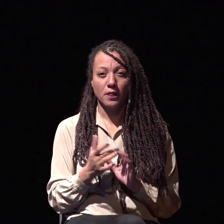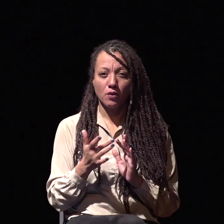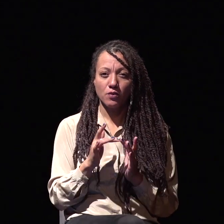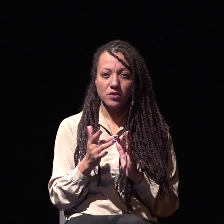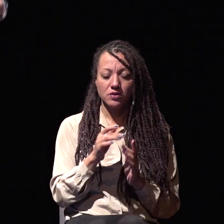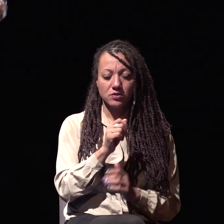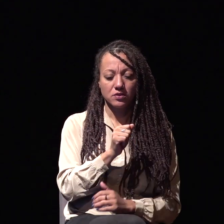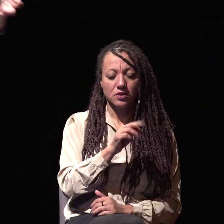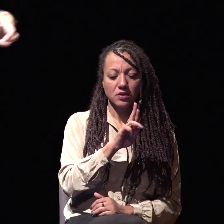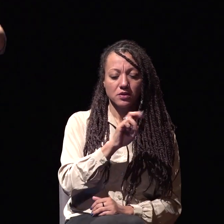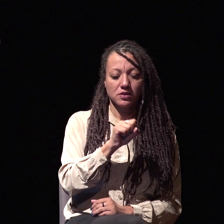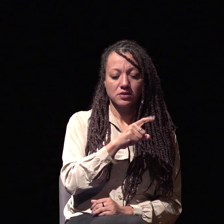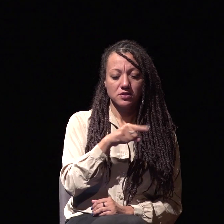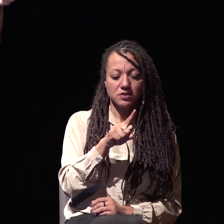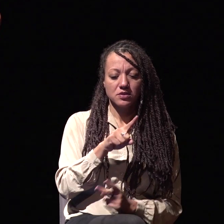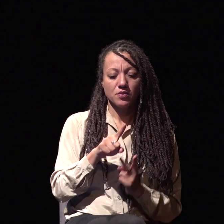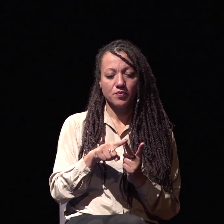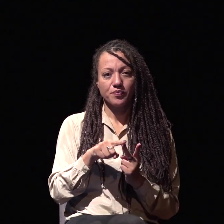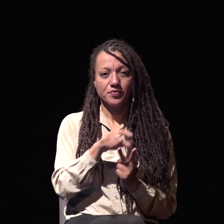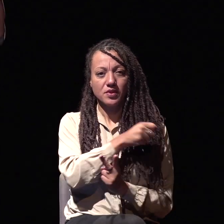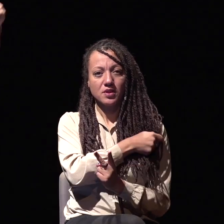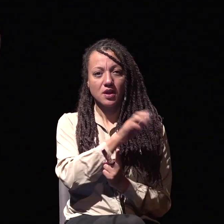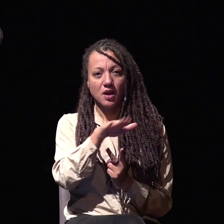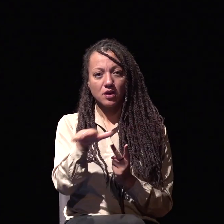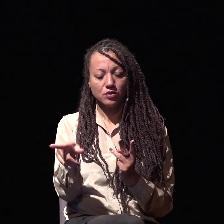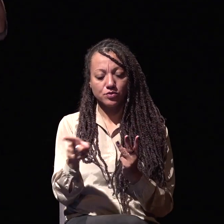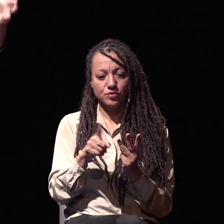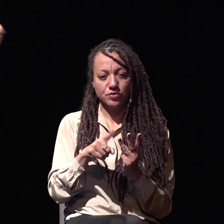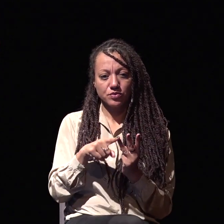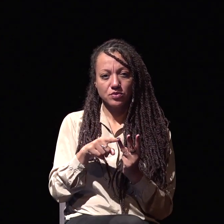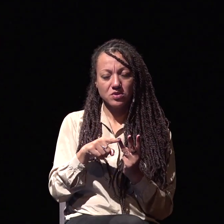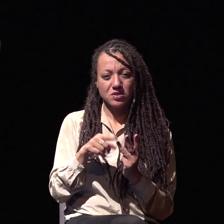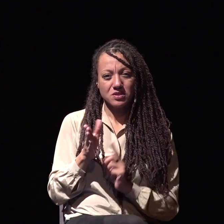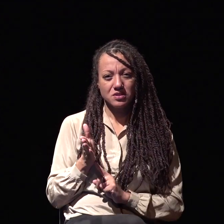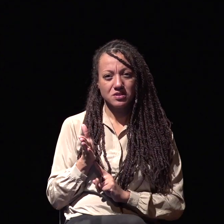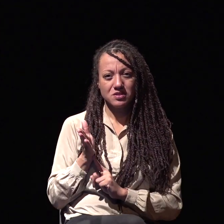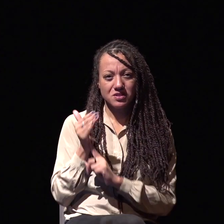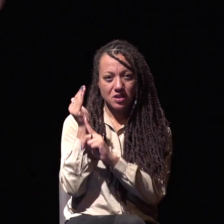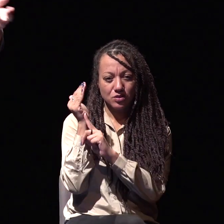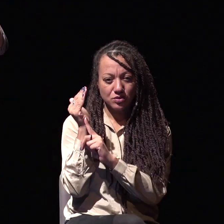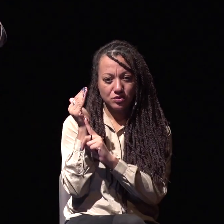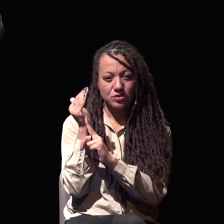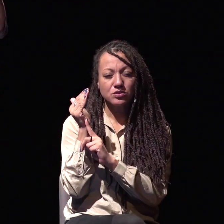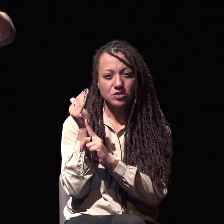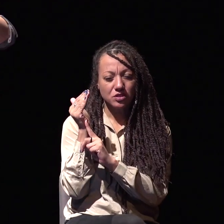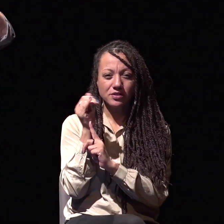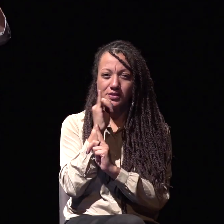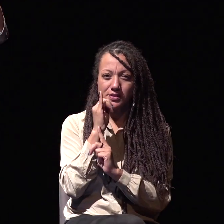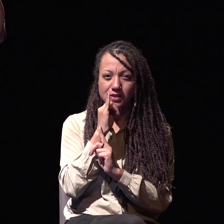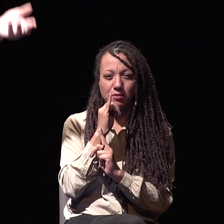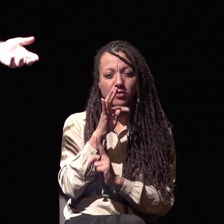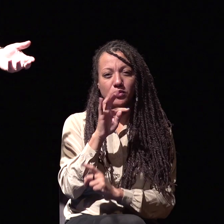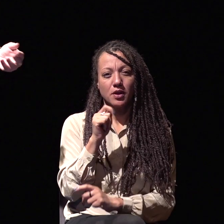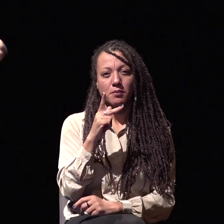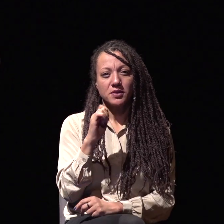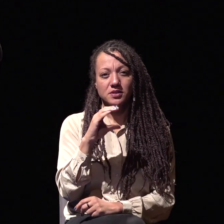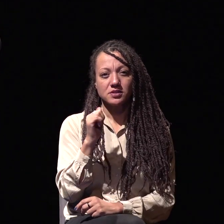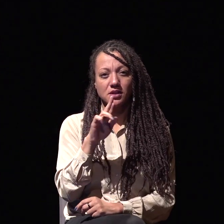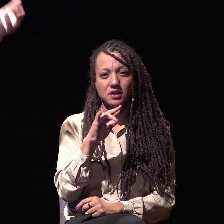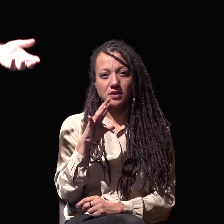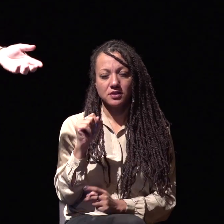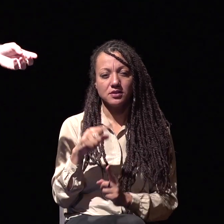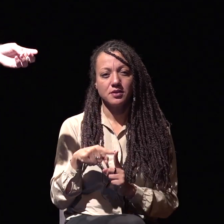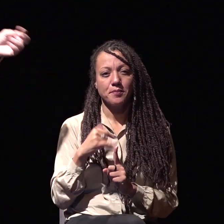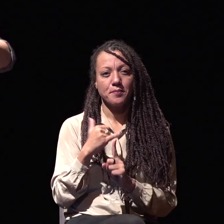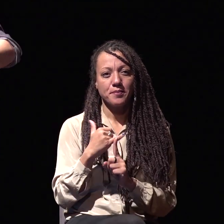o artesão, o aluno e os meios técnicos, a tecnologia disponível para tapeçaria, palha,